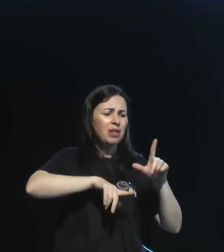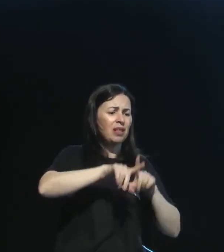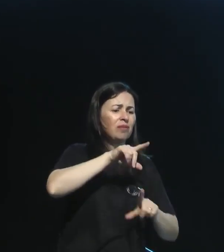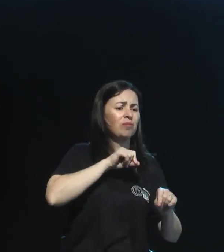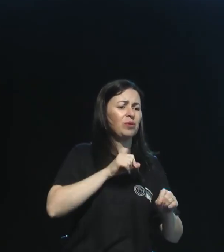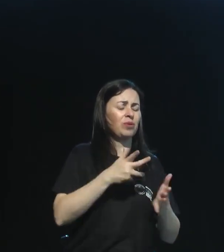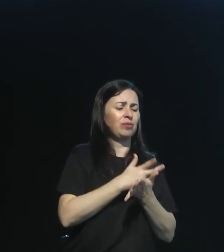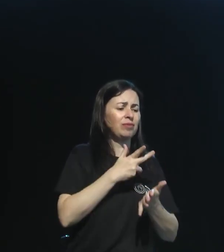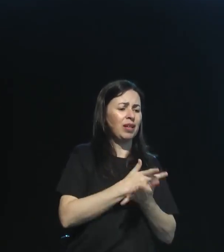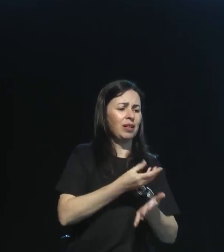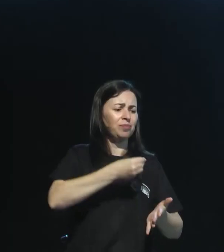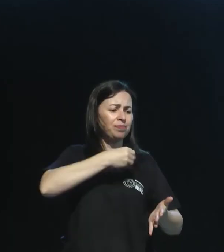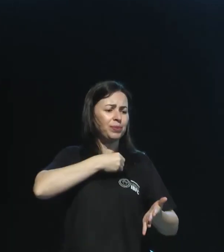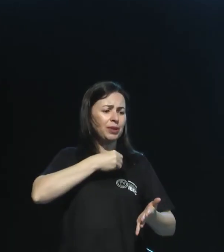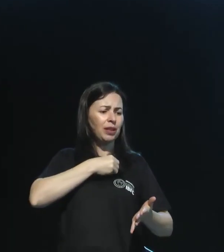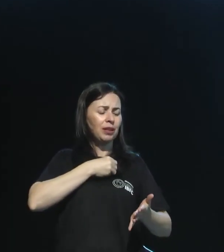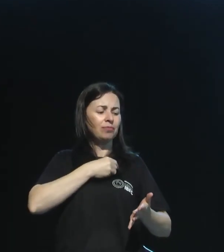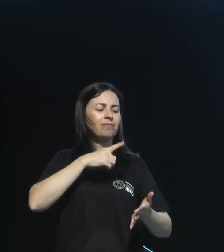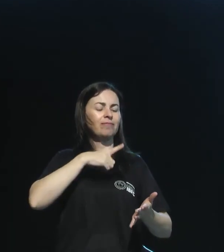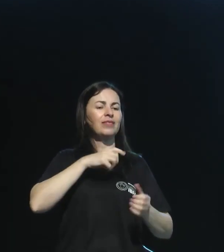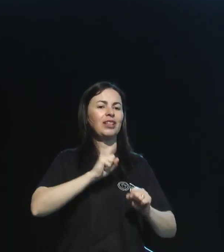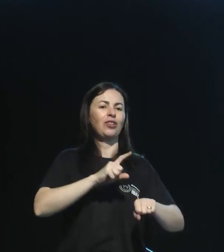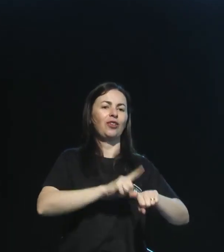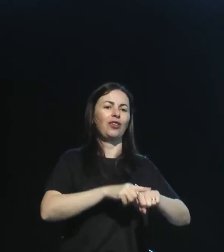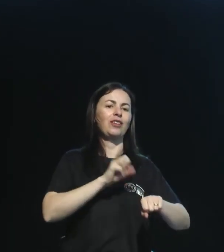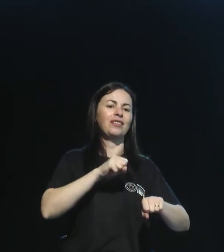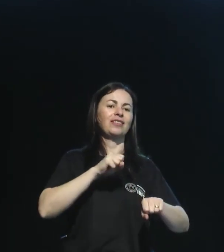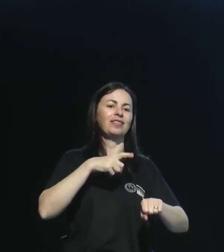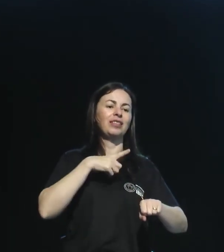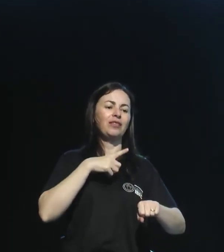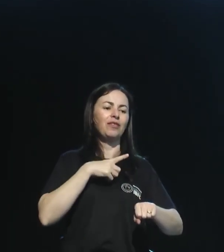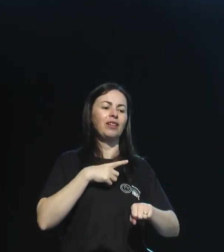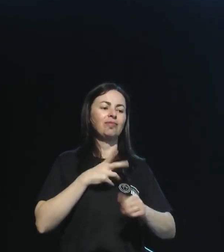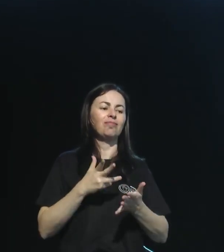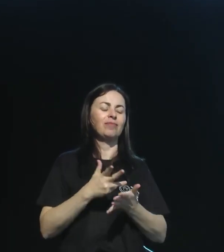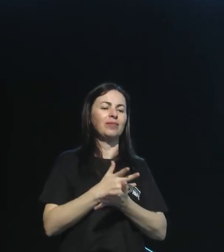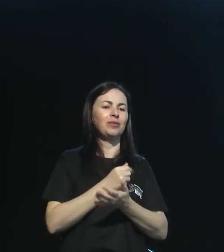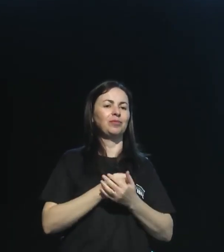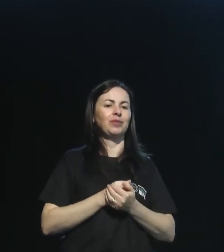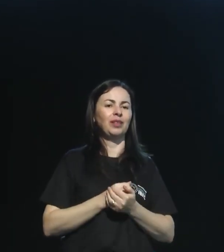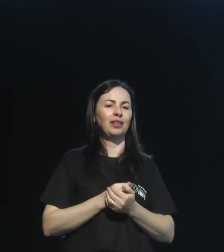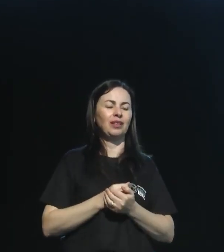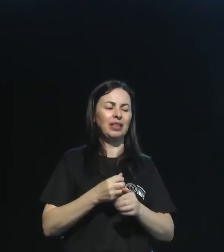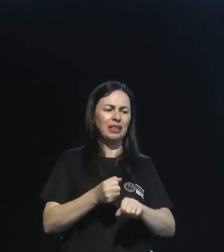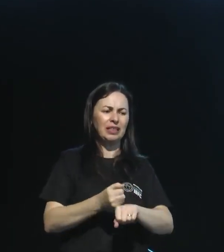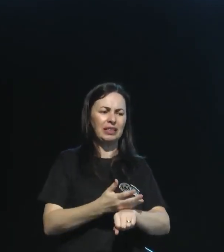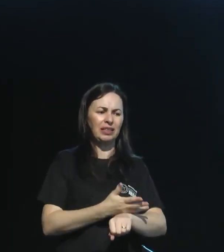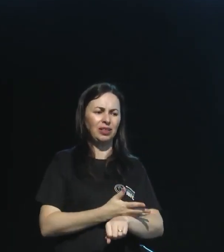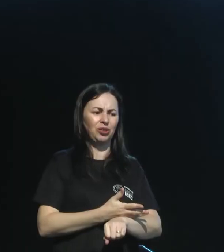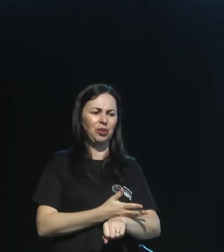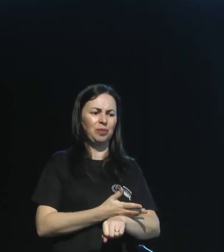e em algum momento nós vamos sentir algo que não é vontade de Deus.